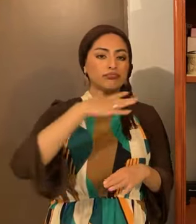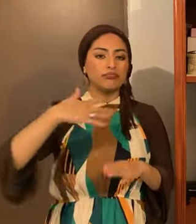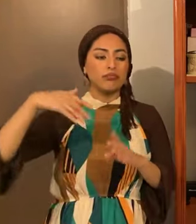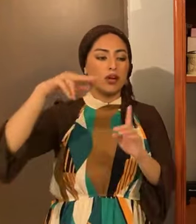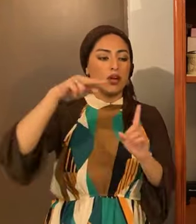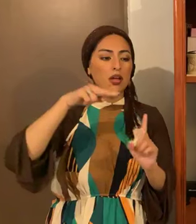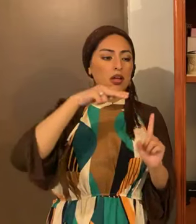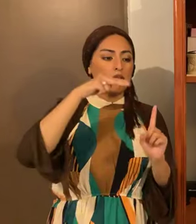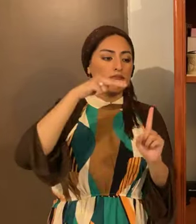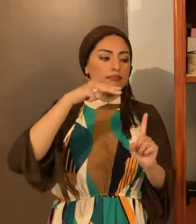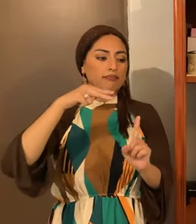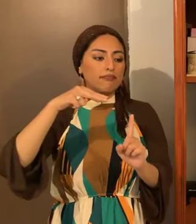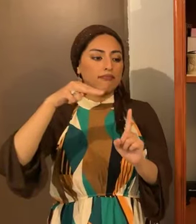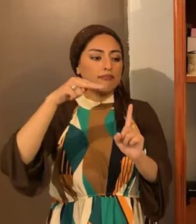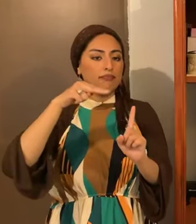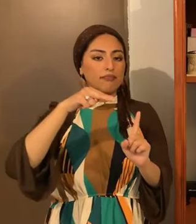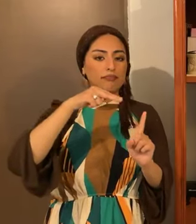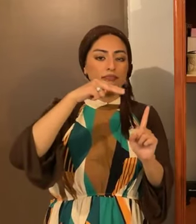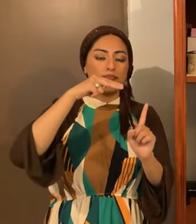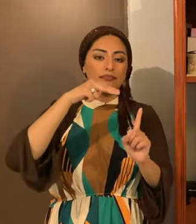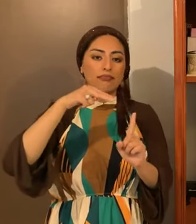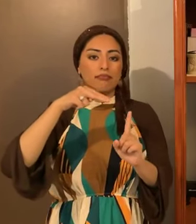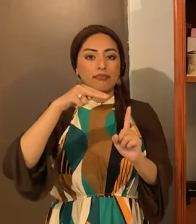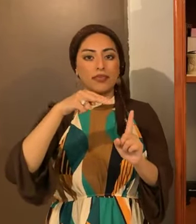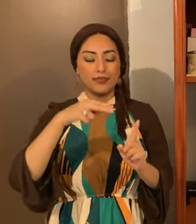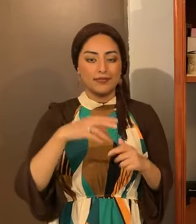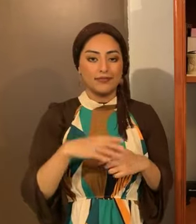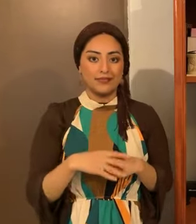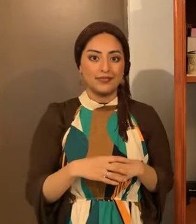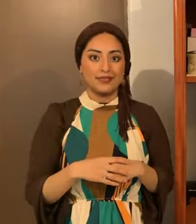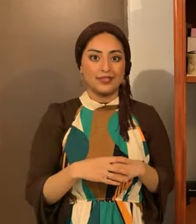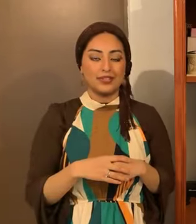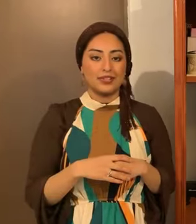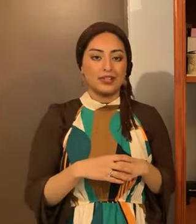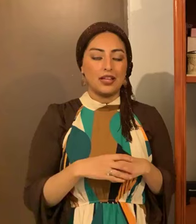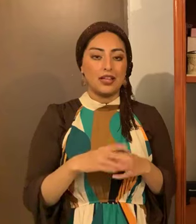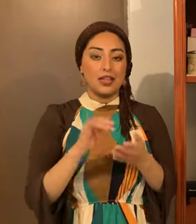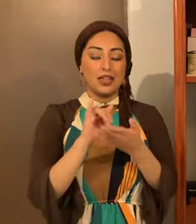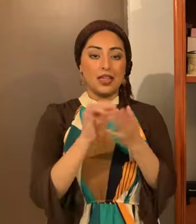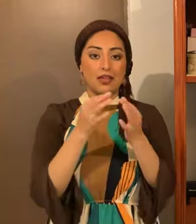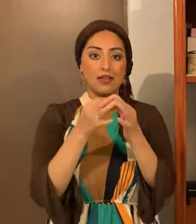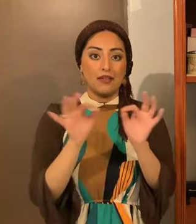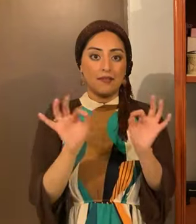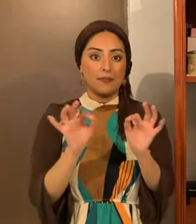Yarbitzeni. Y así, ese texto.